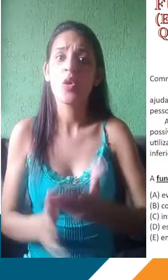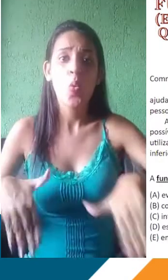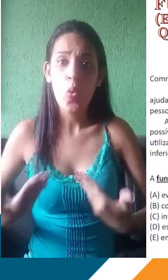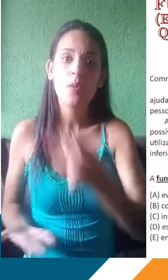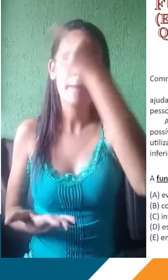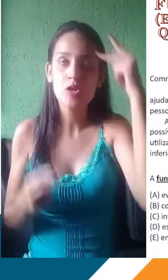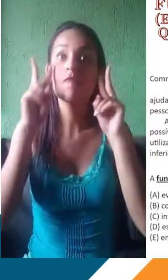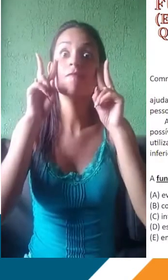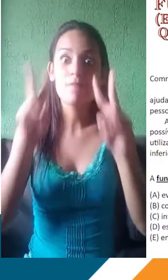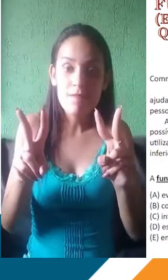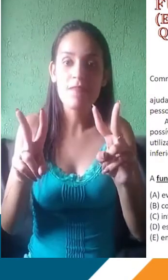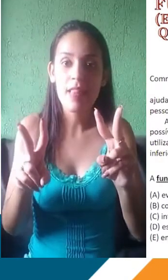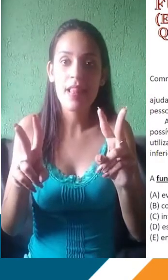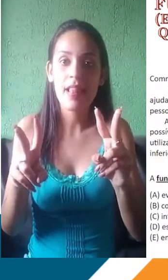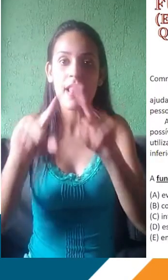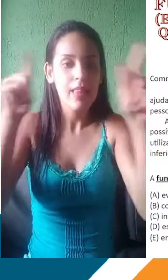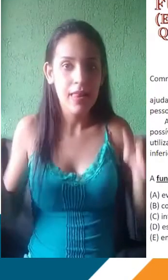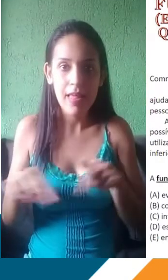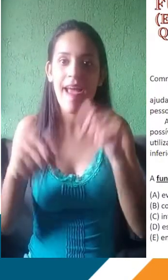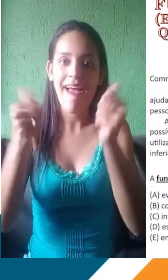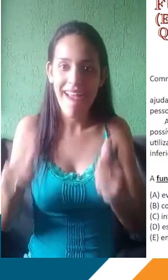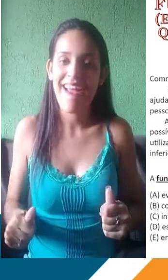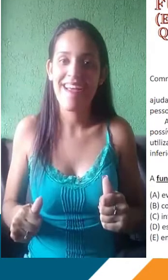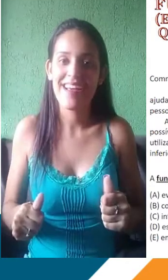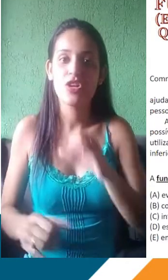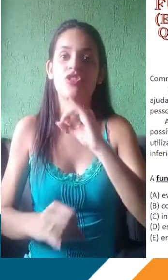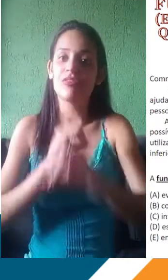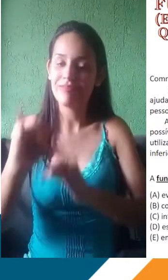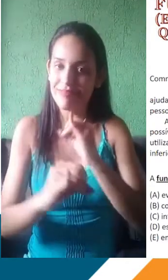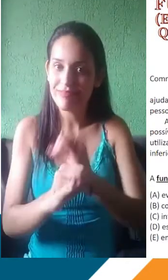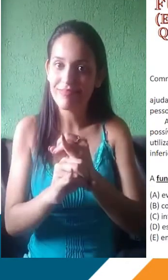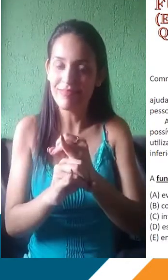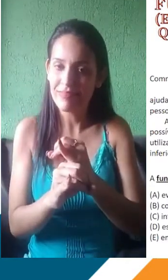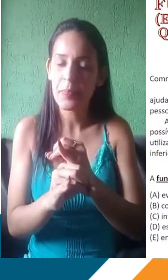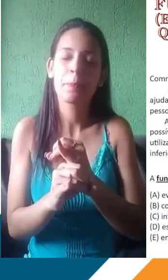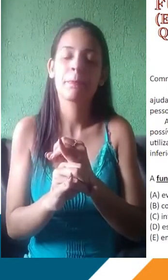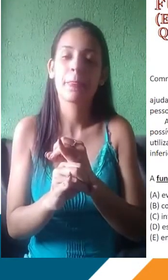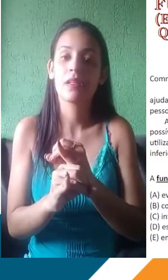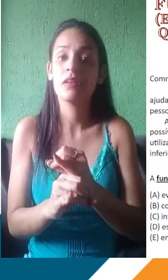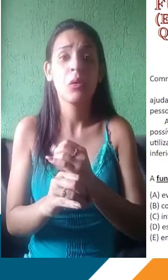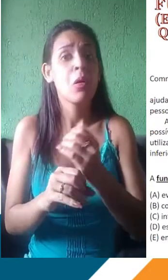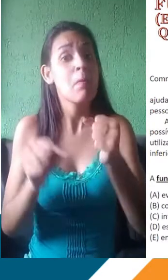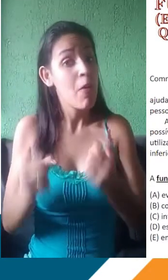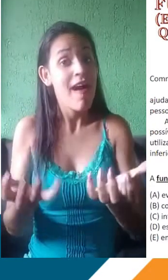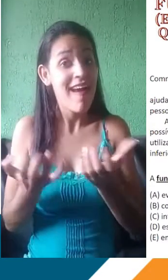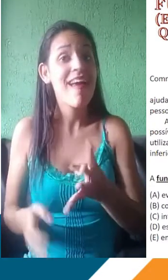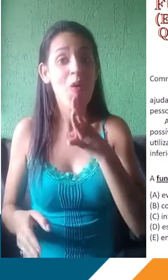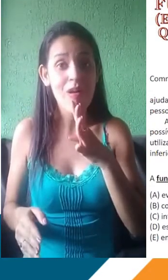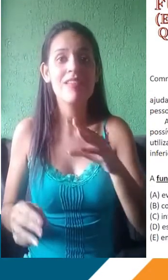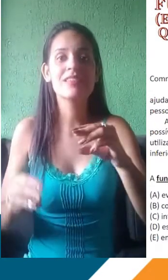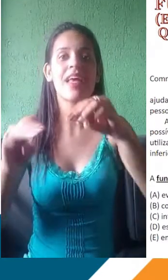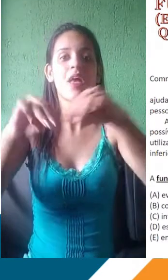expostas à arte online, mais visitas pessoais acontecerão aos museus. A coleção está disponível em 6 categorias: